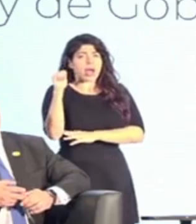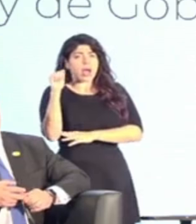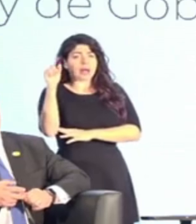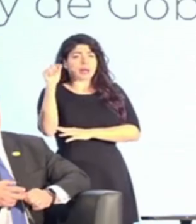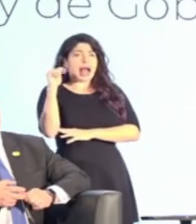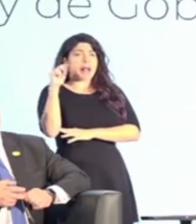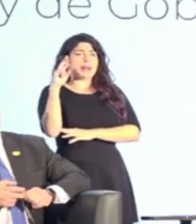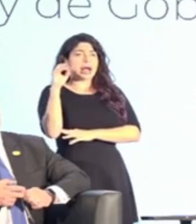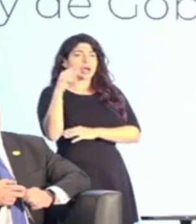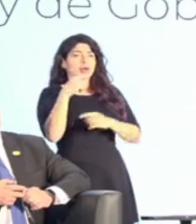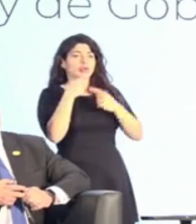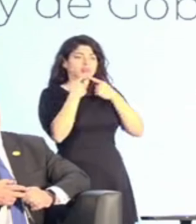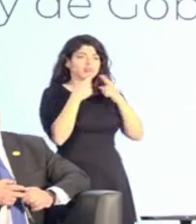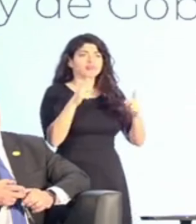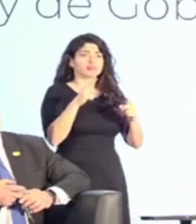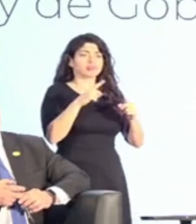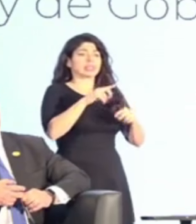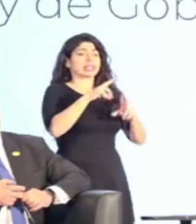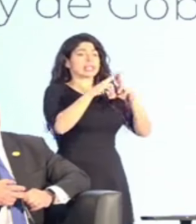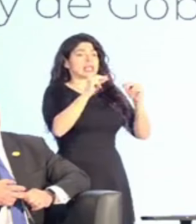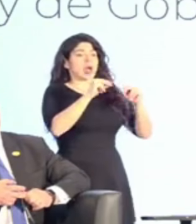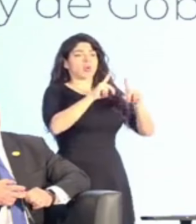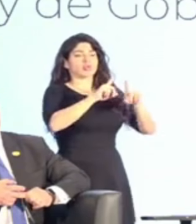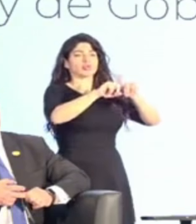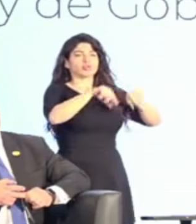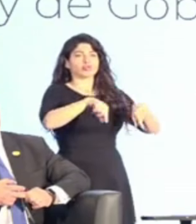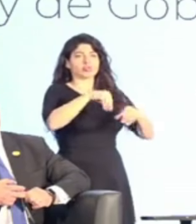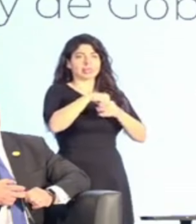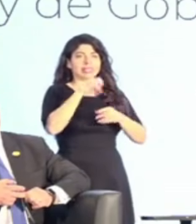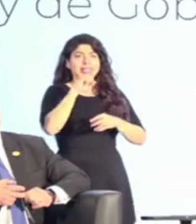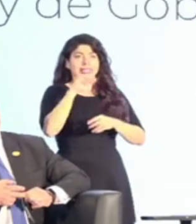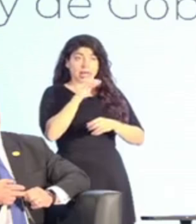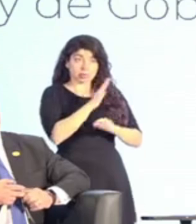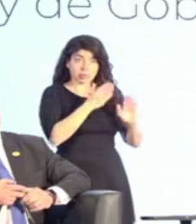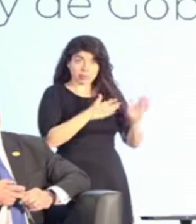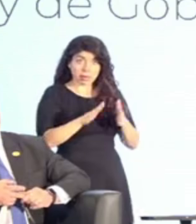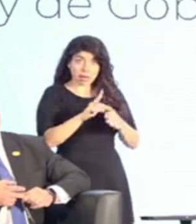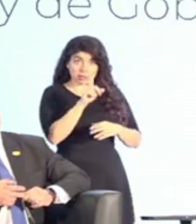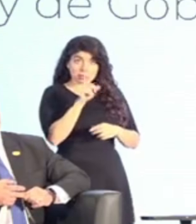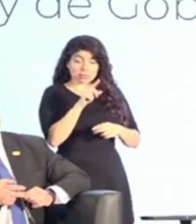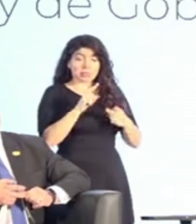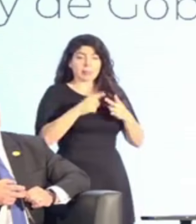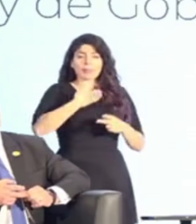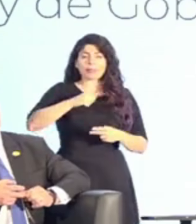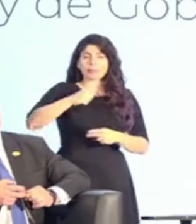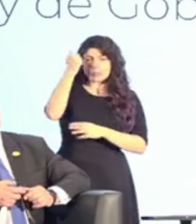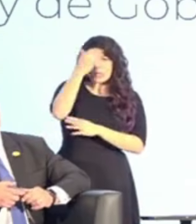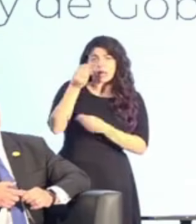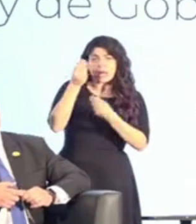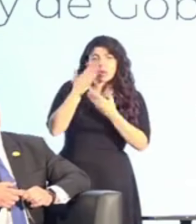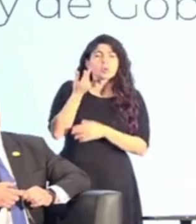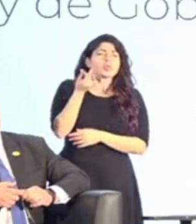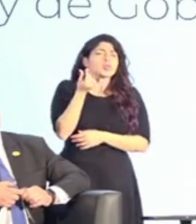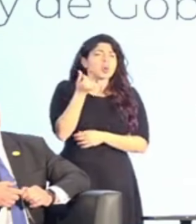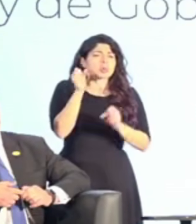secretario Almagro de suspender a Nicaragua en este caso del SICA. Gracias. Y tal vez si el presidente Alvarado nos precisa el monto que se